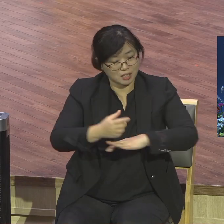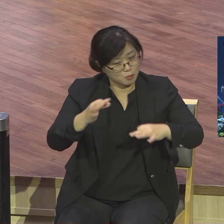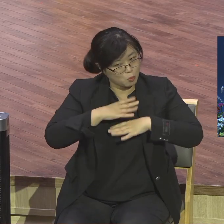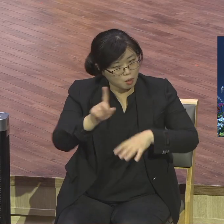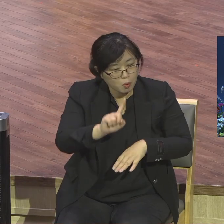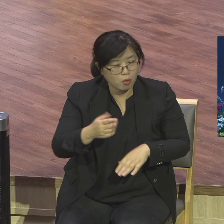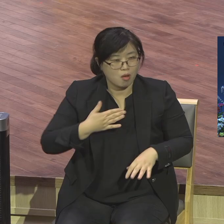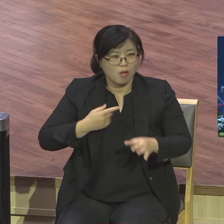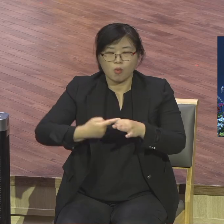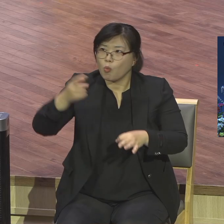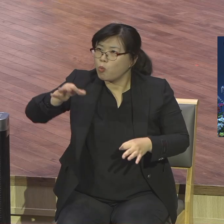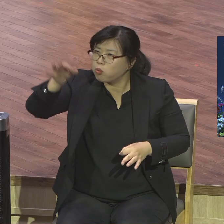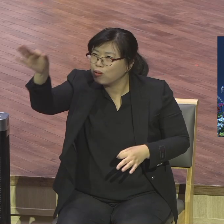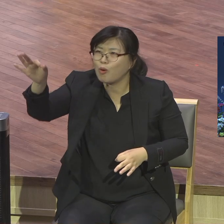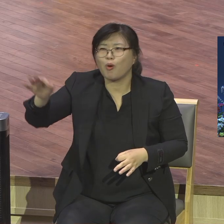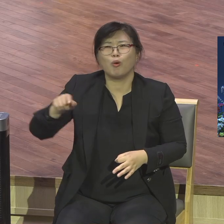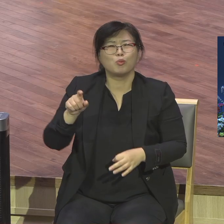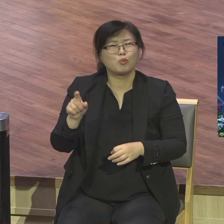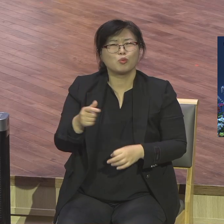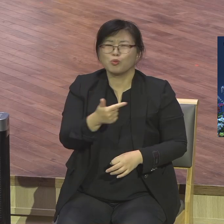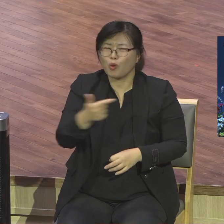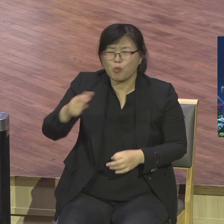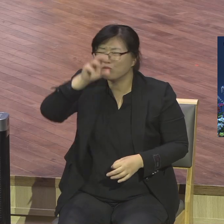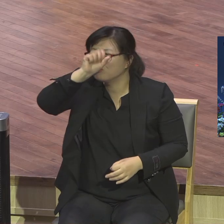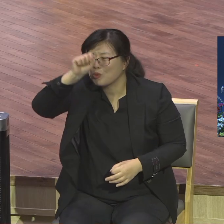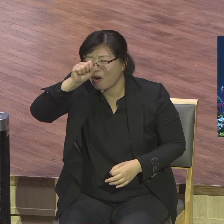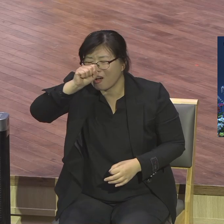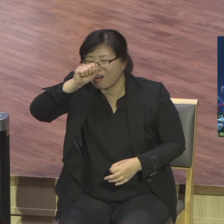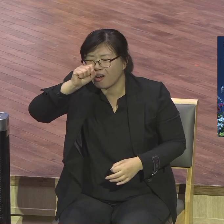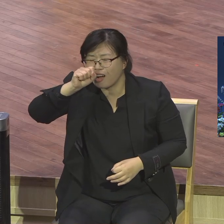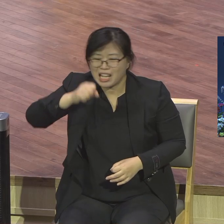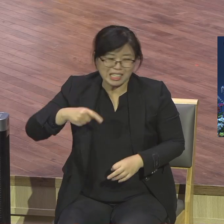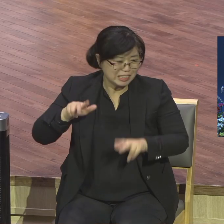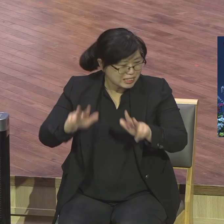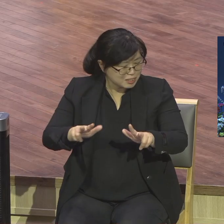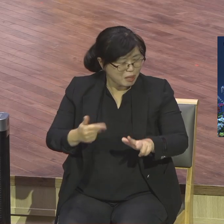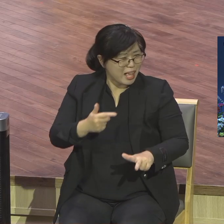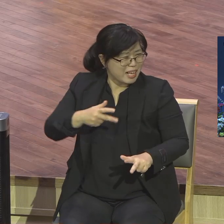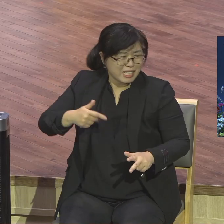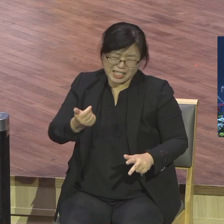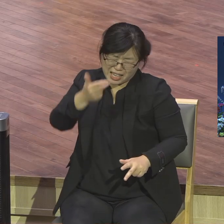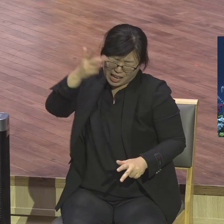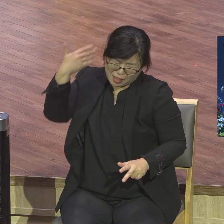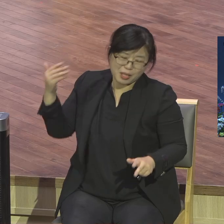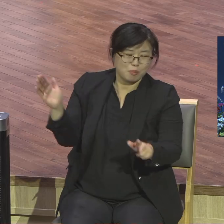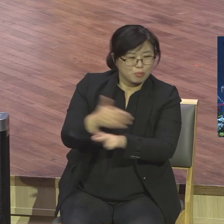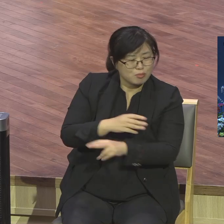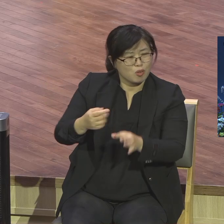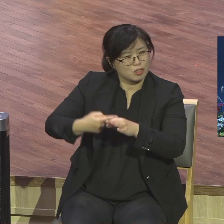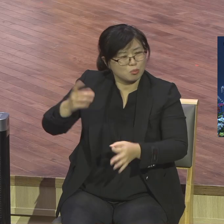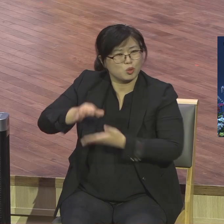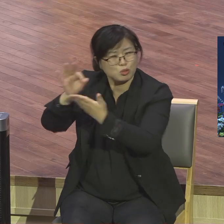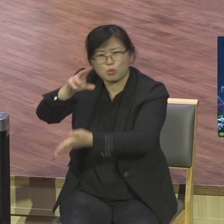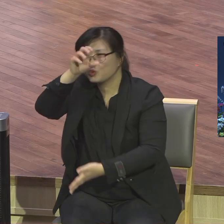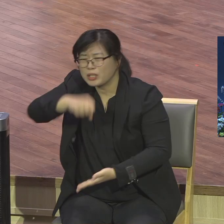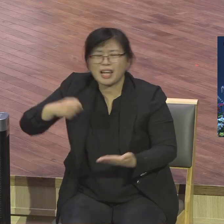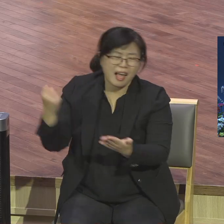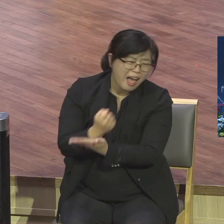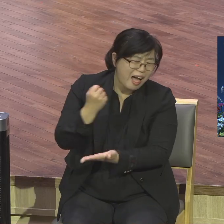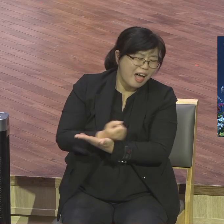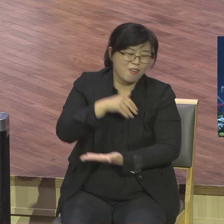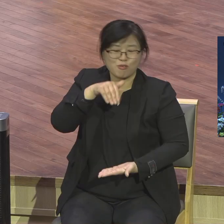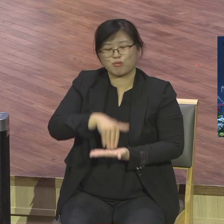오늘 조금 전에 우리 사무실에서 보고를 했습니다 지난주 보고 매주